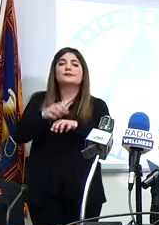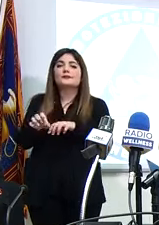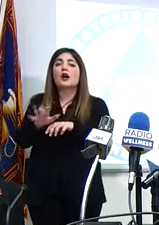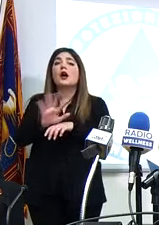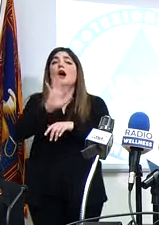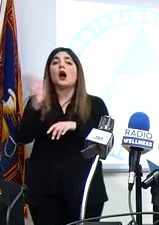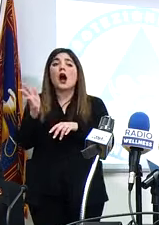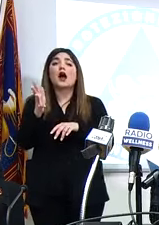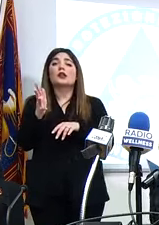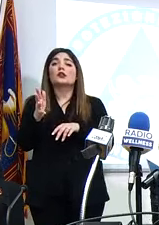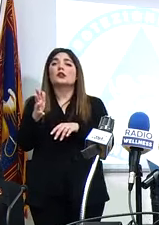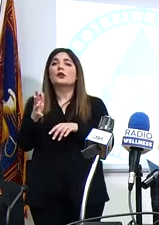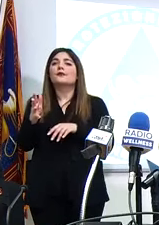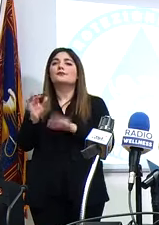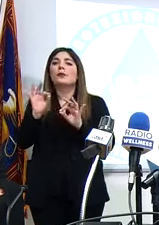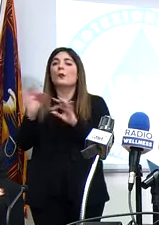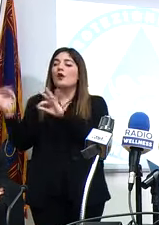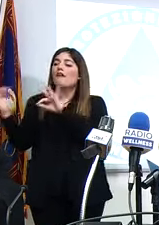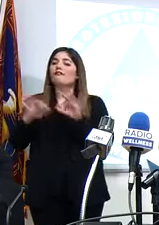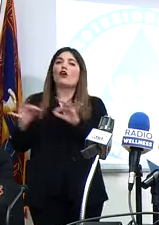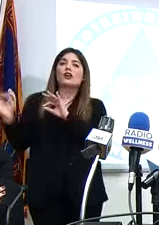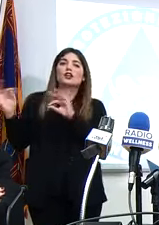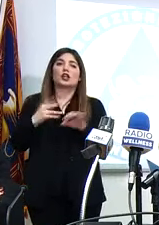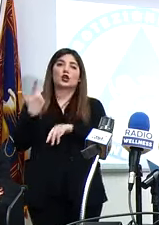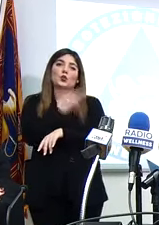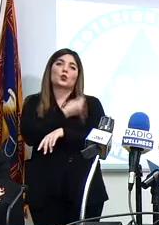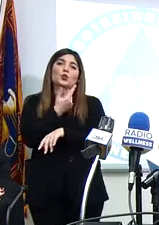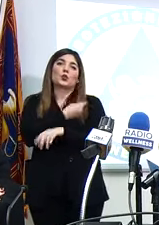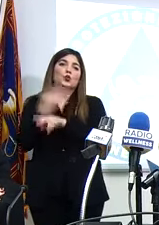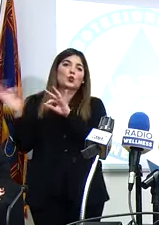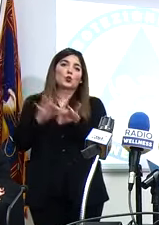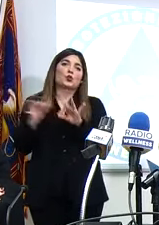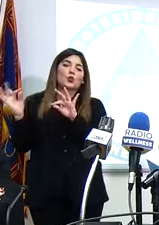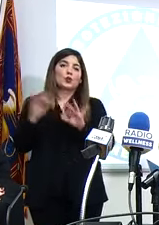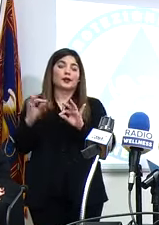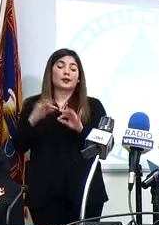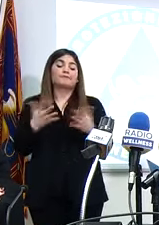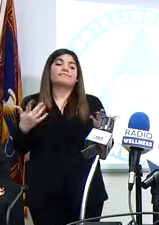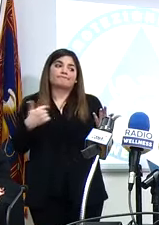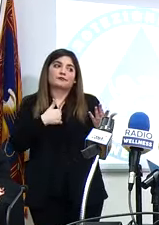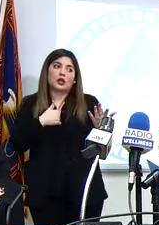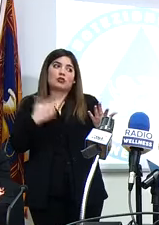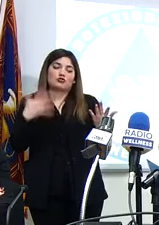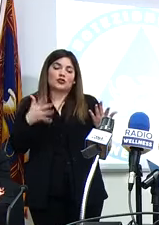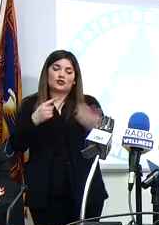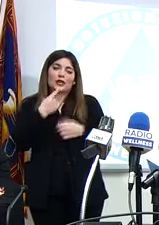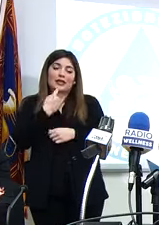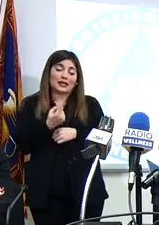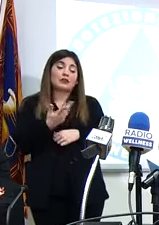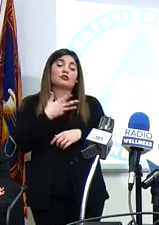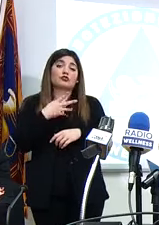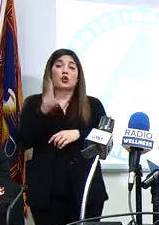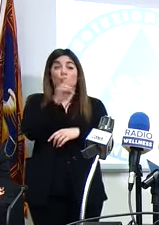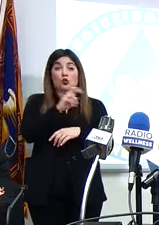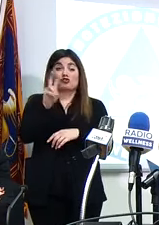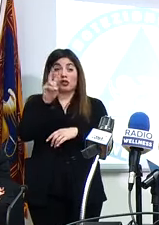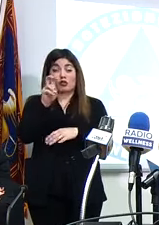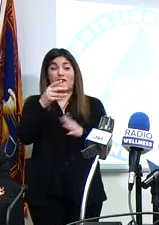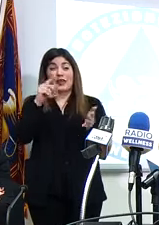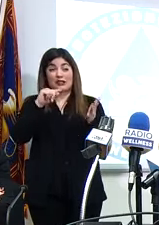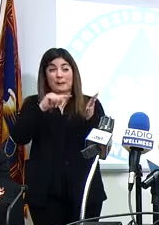le forniture. Quindi le forniture, io vi ho già descritto, sono arrivate a 220 milioni,